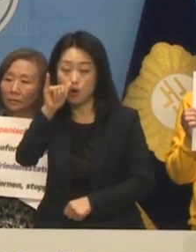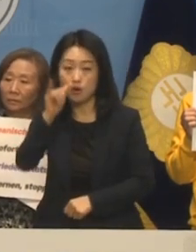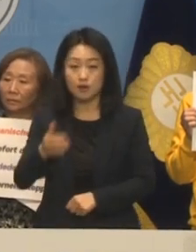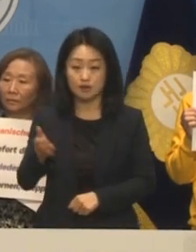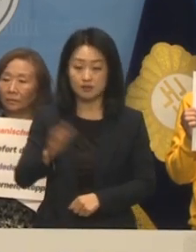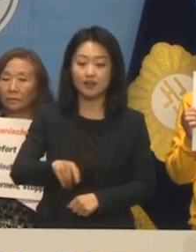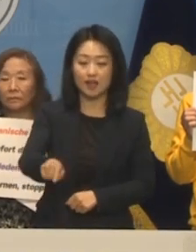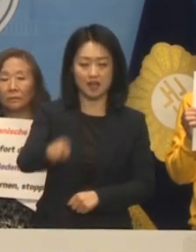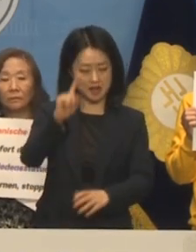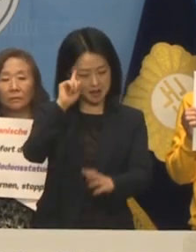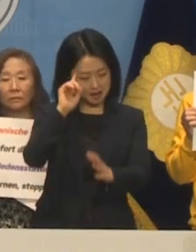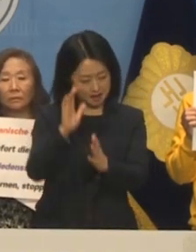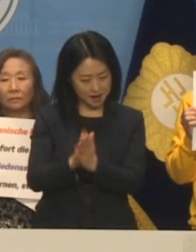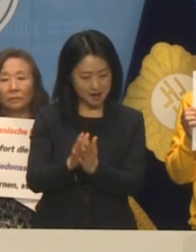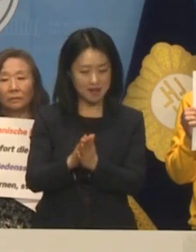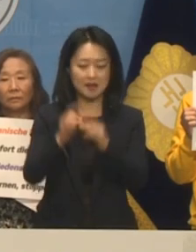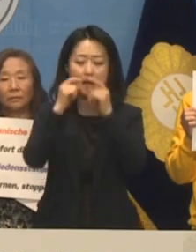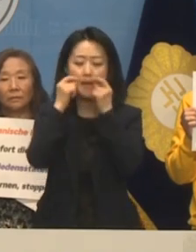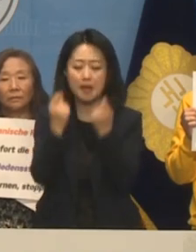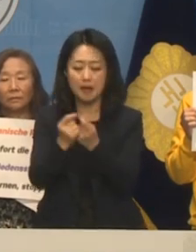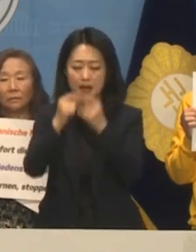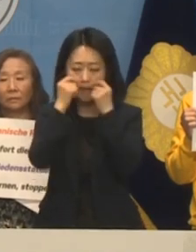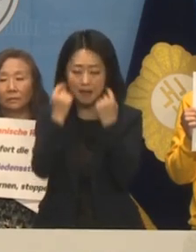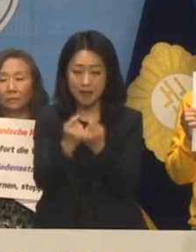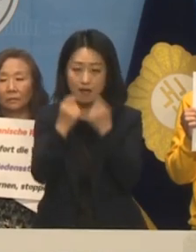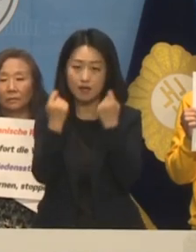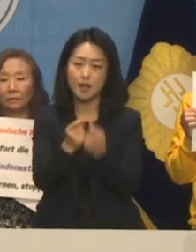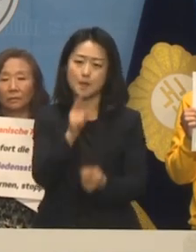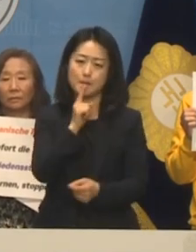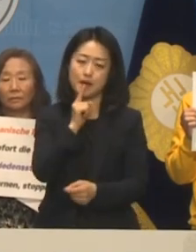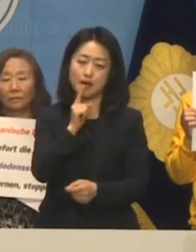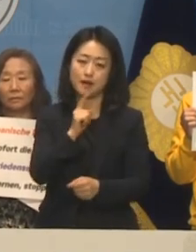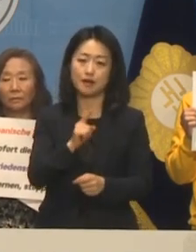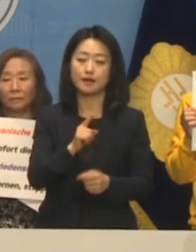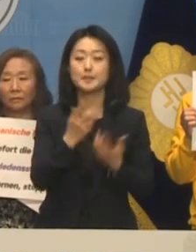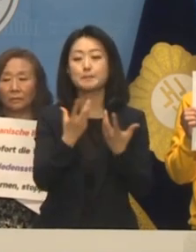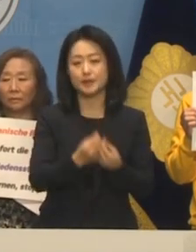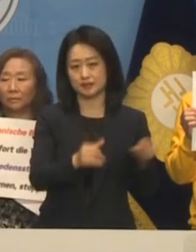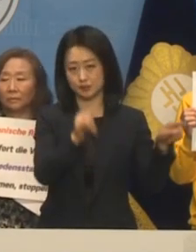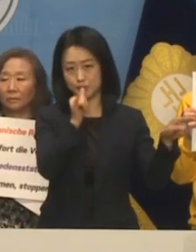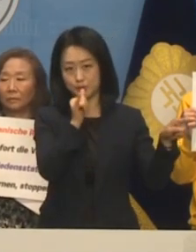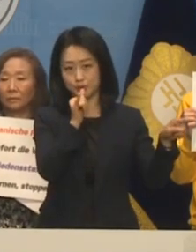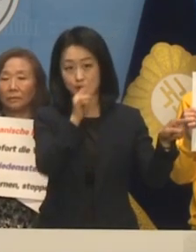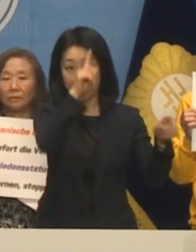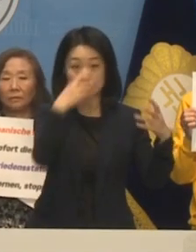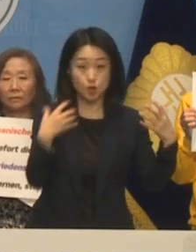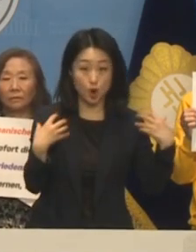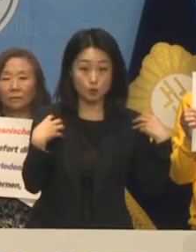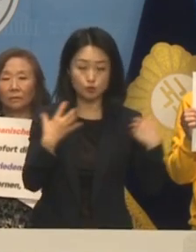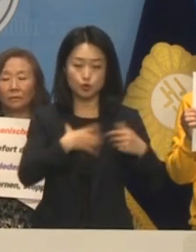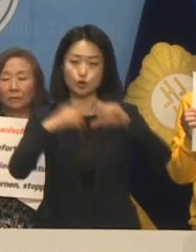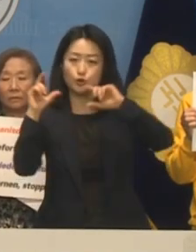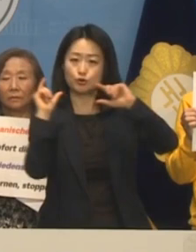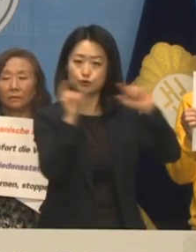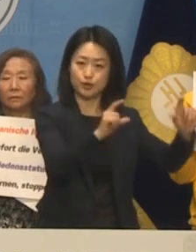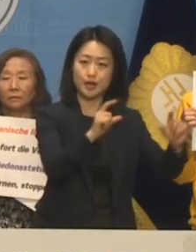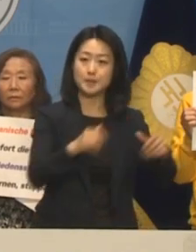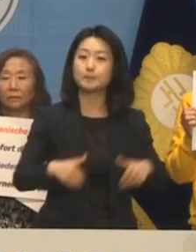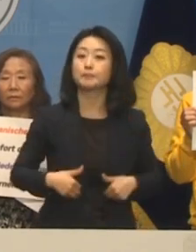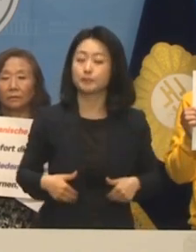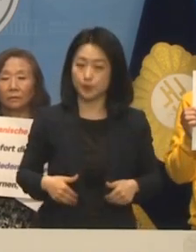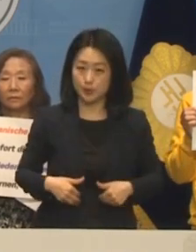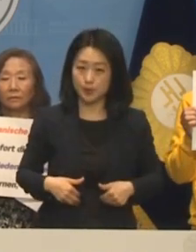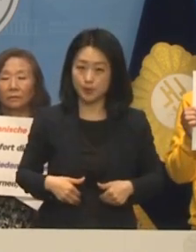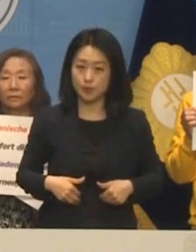민간의 일이다라고 변명을 하면서 정부가 해야 할 일을 하지 않고 있는 것, 이것은 규탄받아 마땅한 일이다.